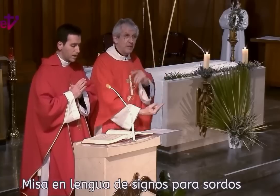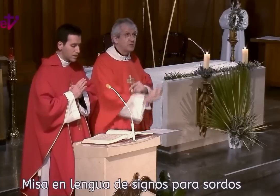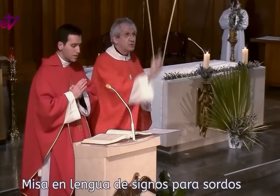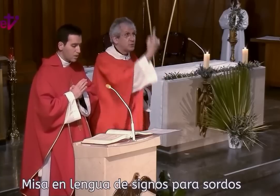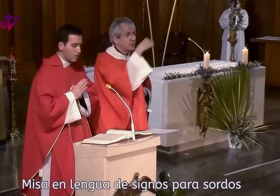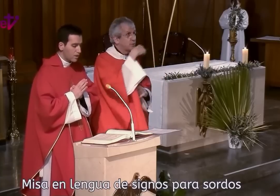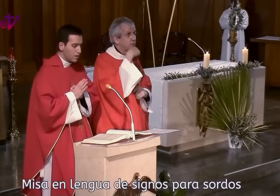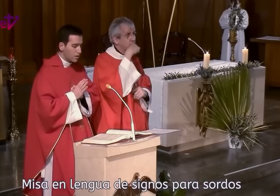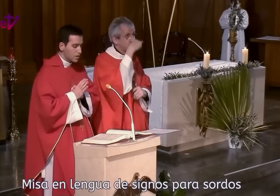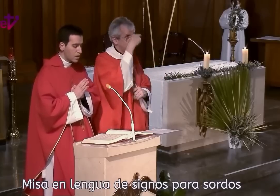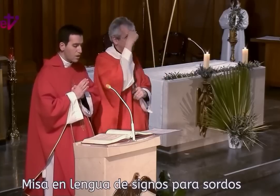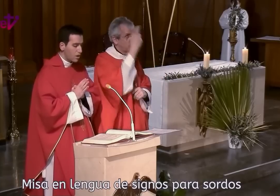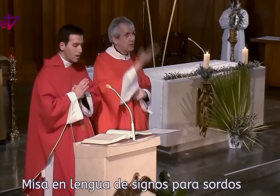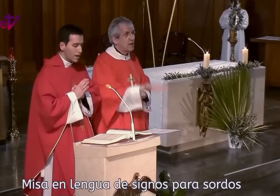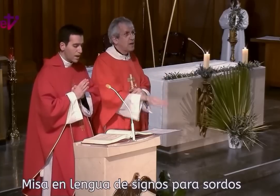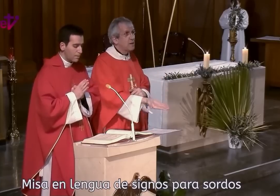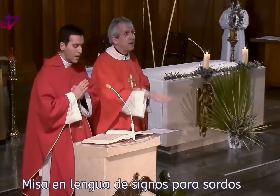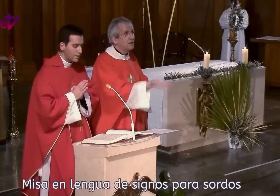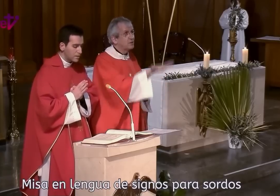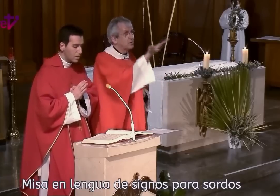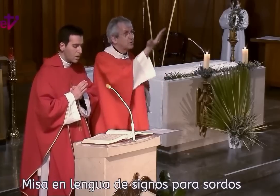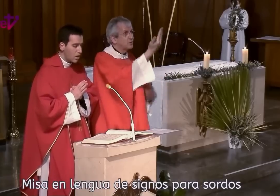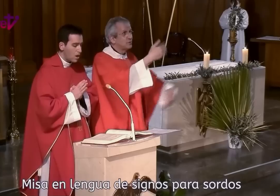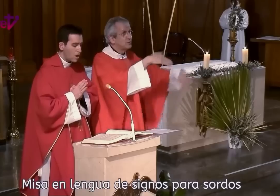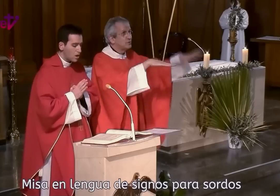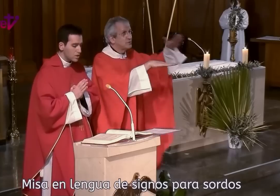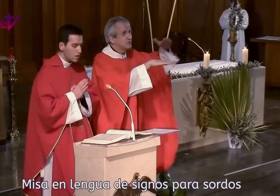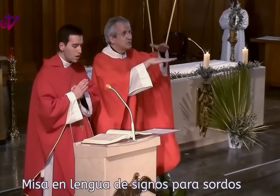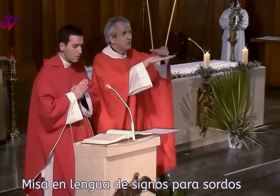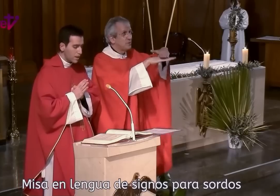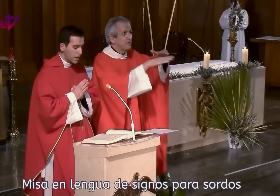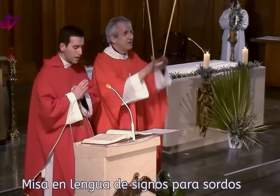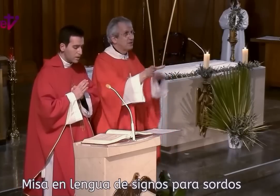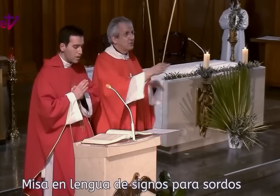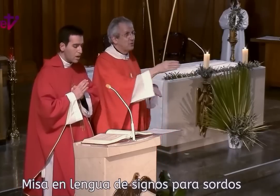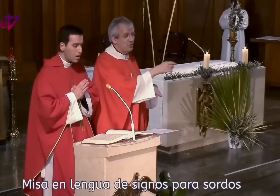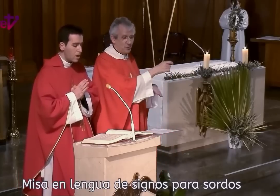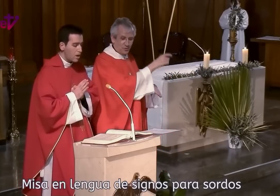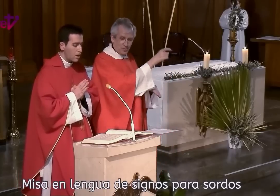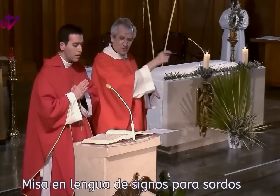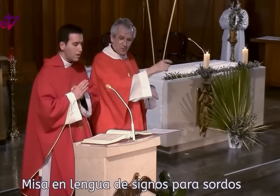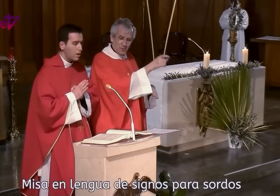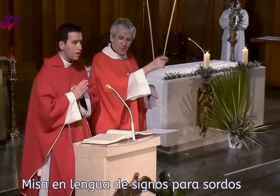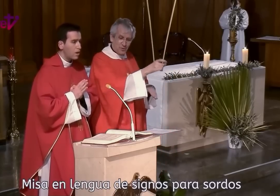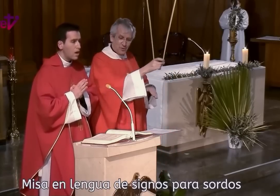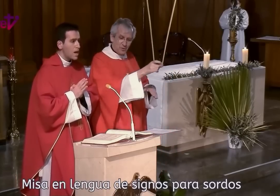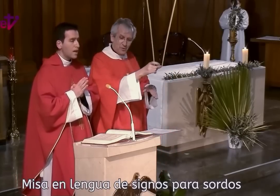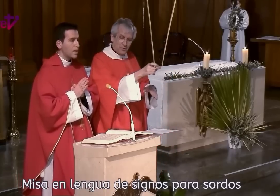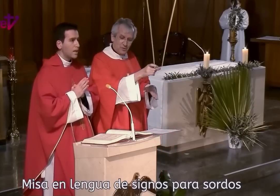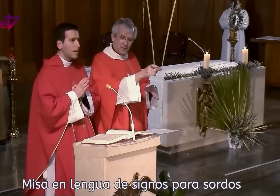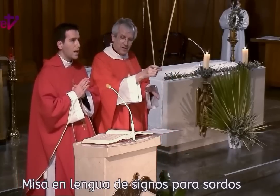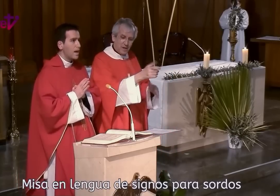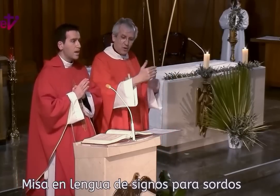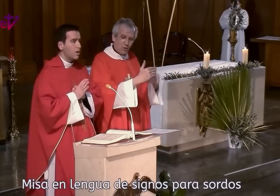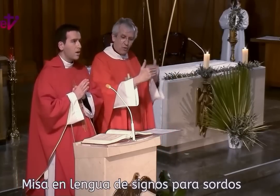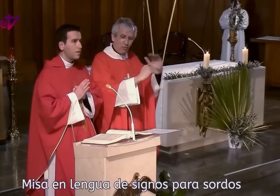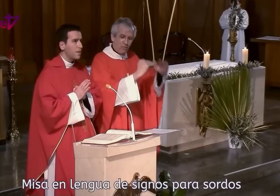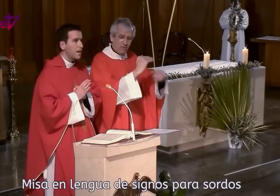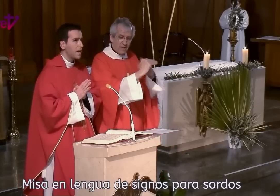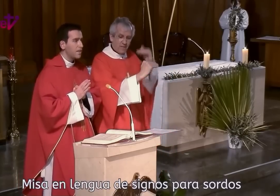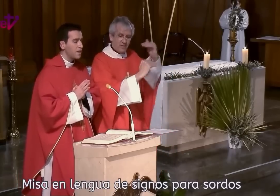Por eso Dios lo levantó sobre todo y